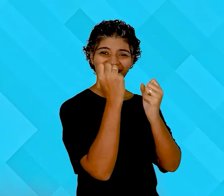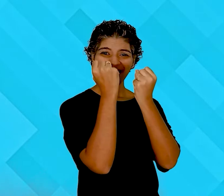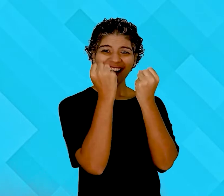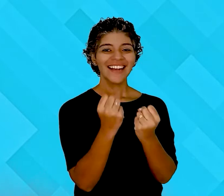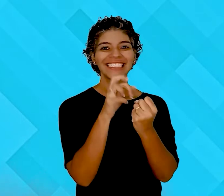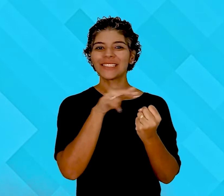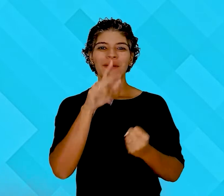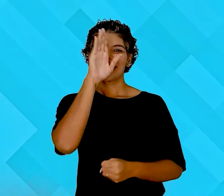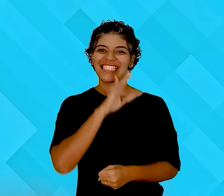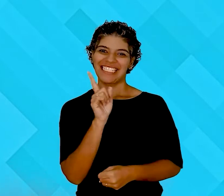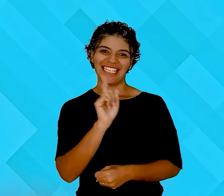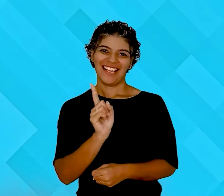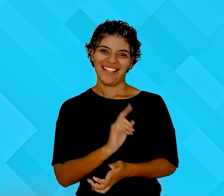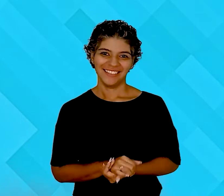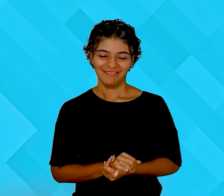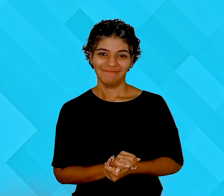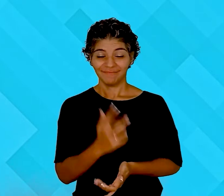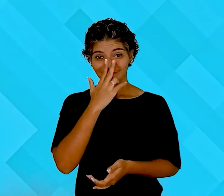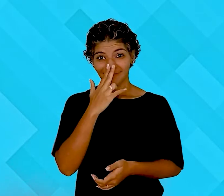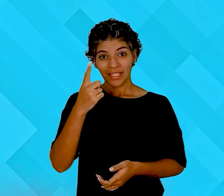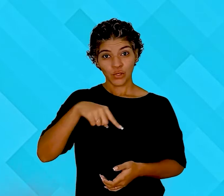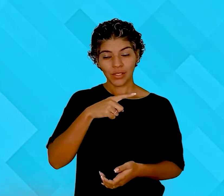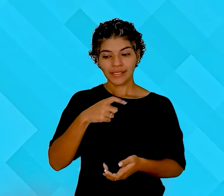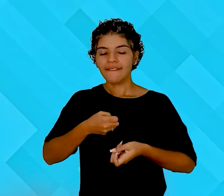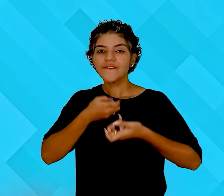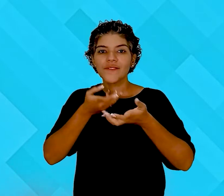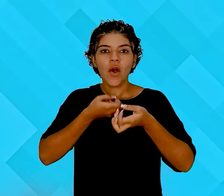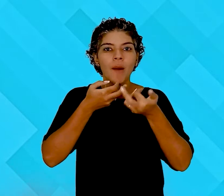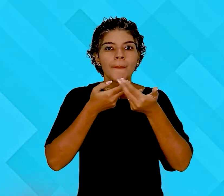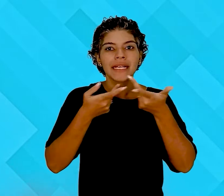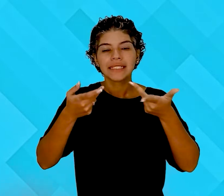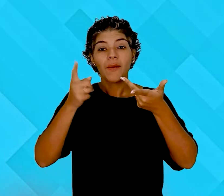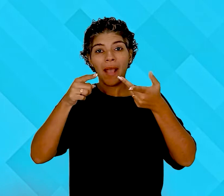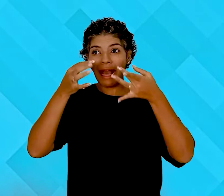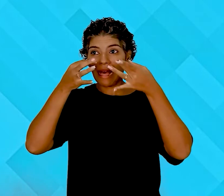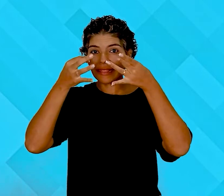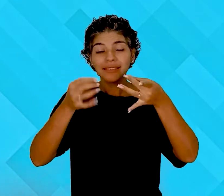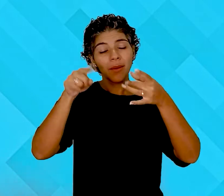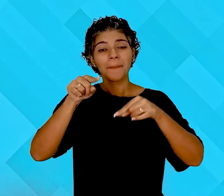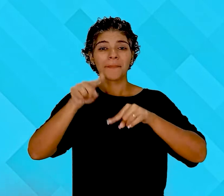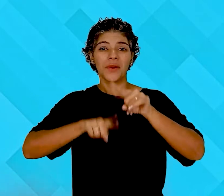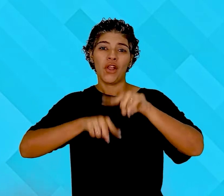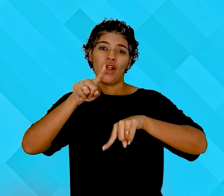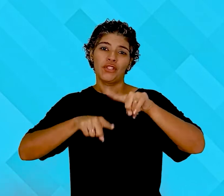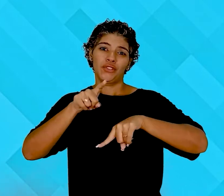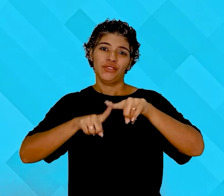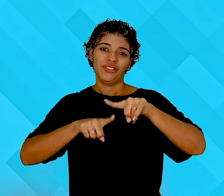o produto. E quem é o cliente? O cliente são os anunciantes que querem chegar na gente. Então, pensar